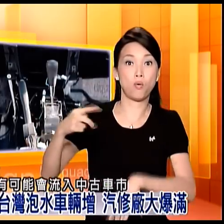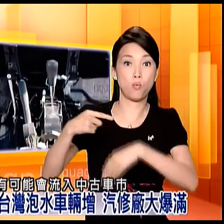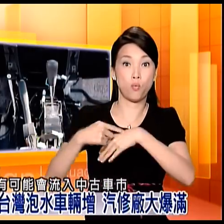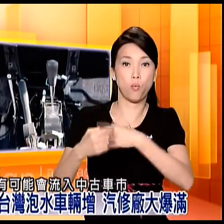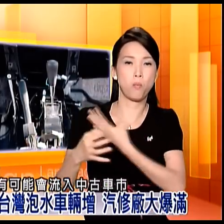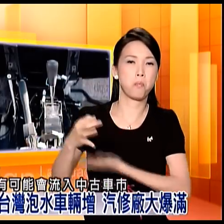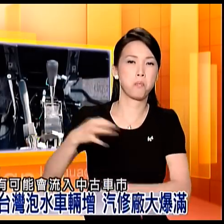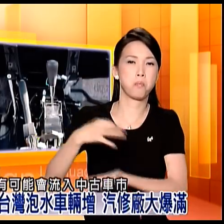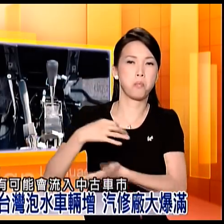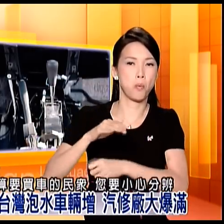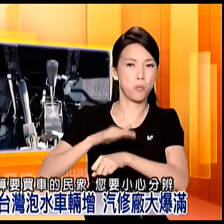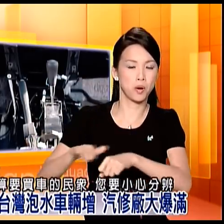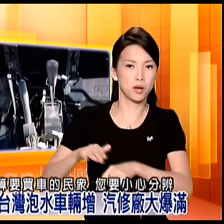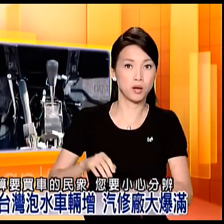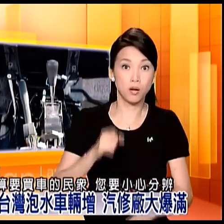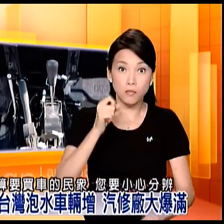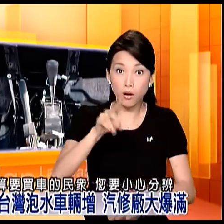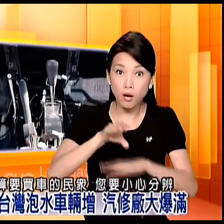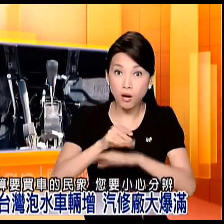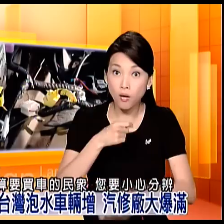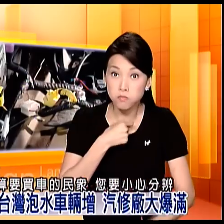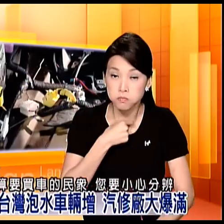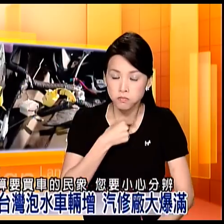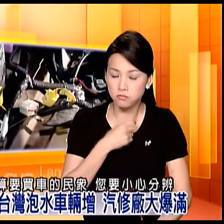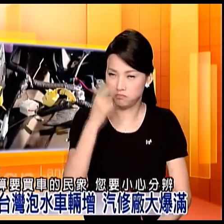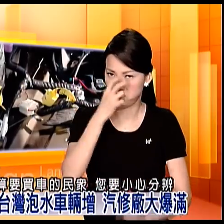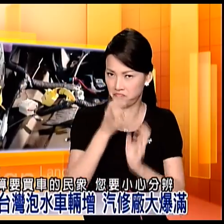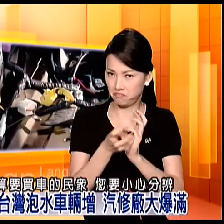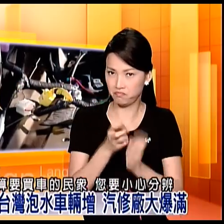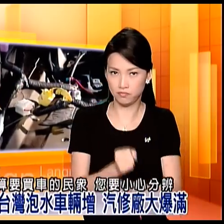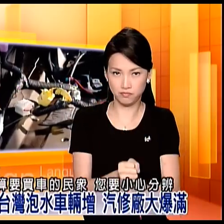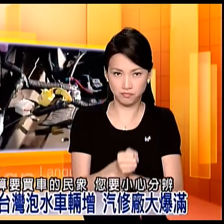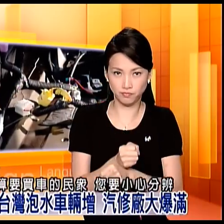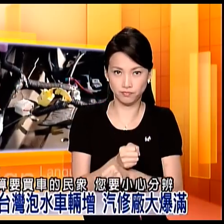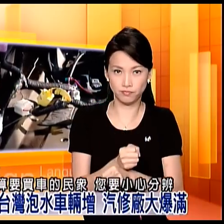车市，打算要买车的民众，您要小心分辨。